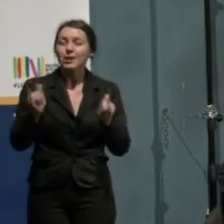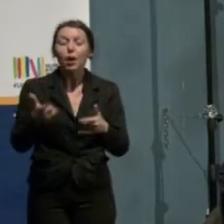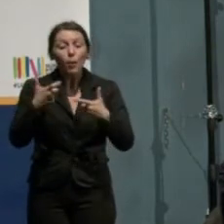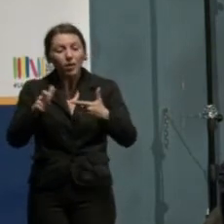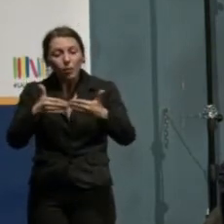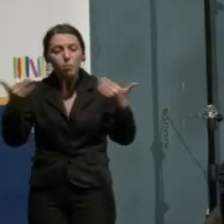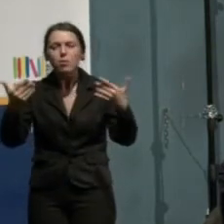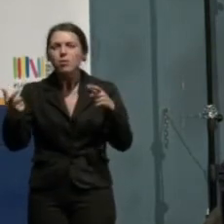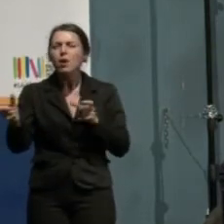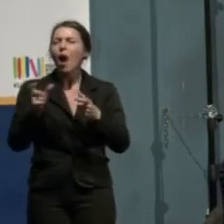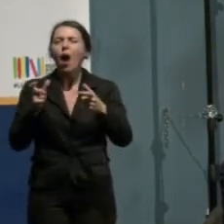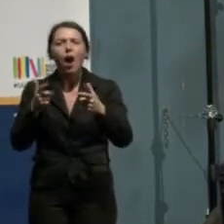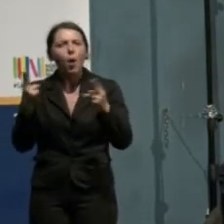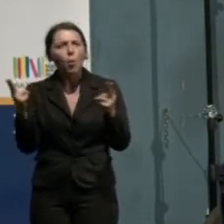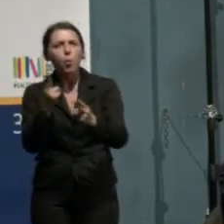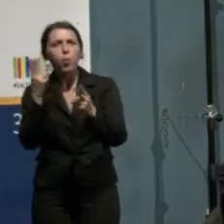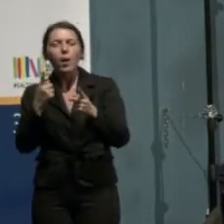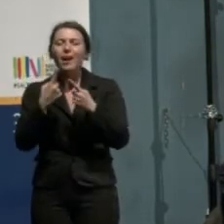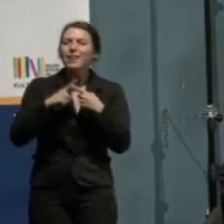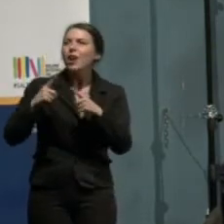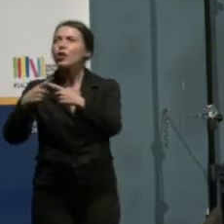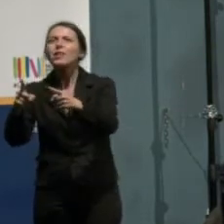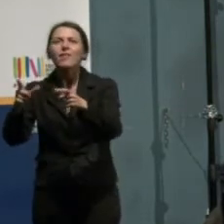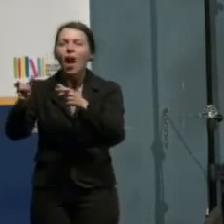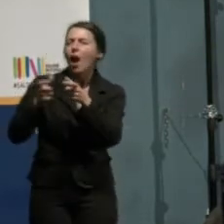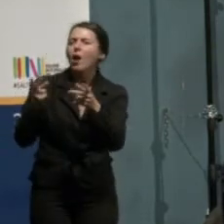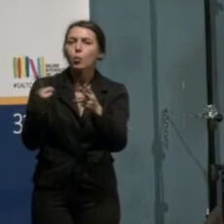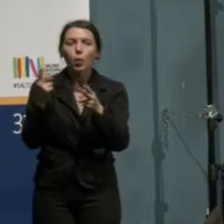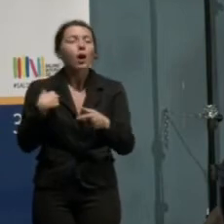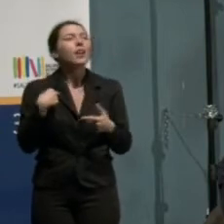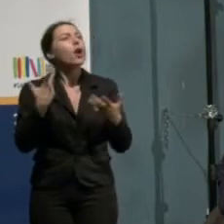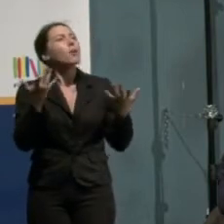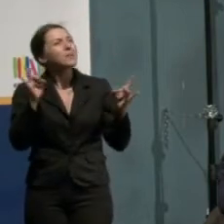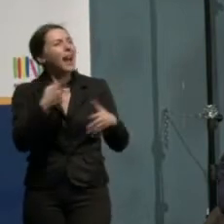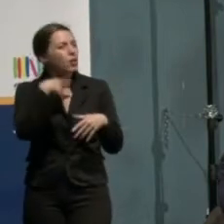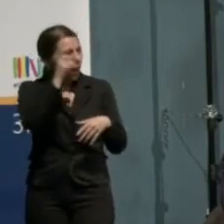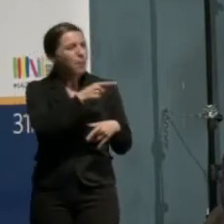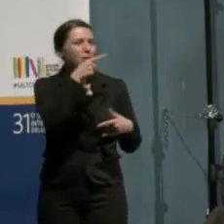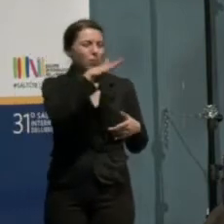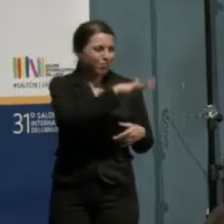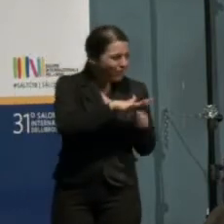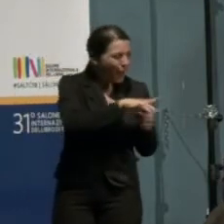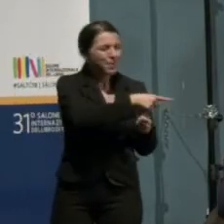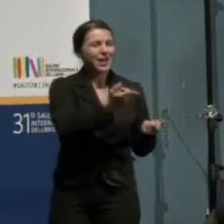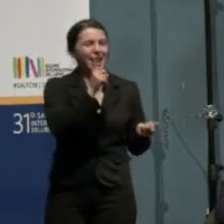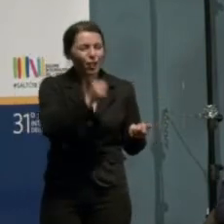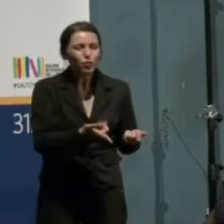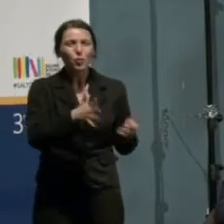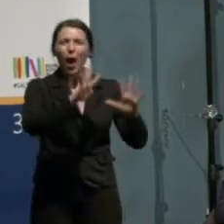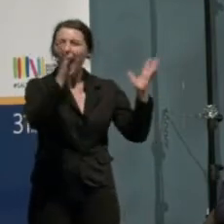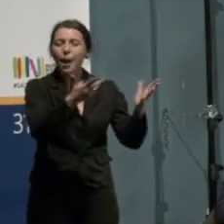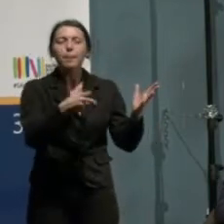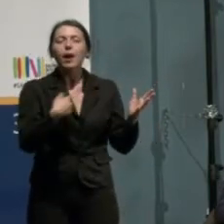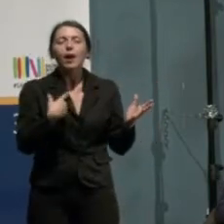l'incontro tra le diversità si ho capito qualcosa da voi di giulia del suo ambiente era la estrema curiosità